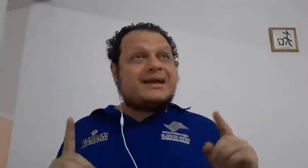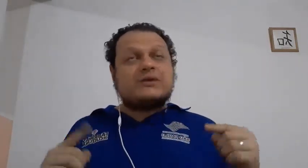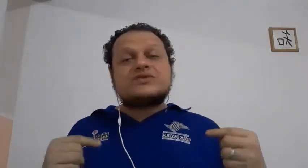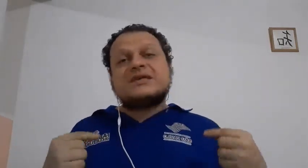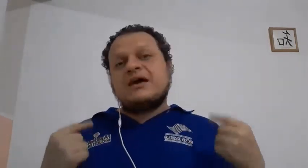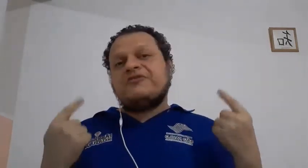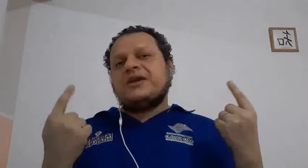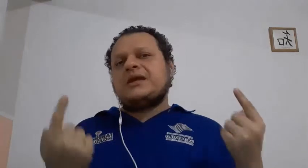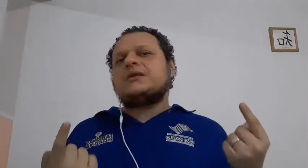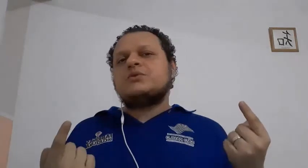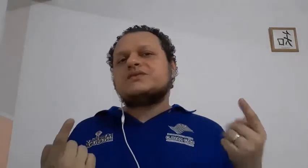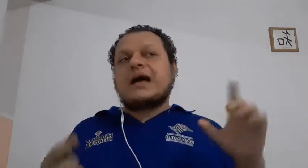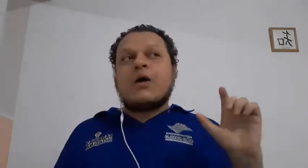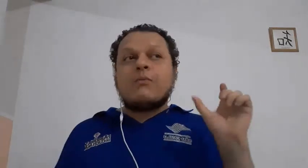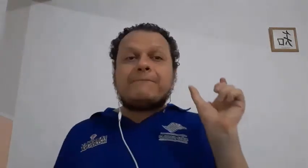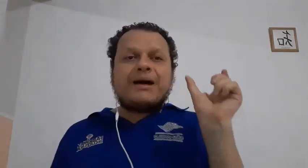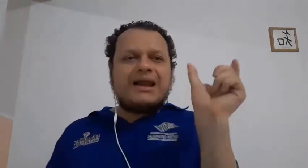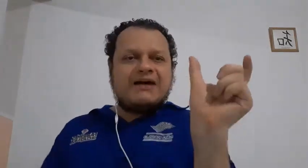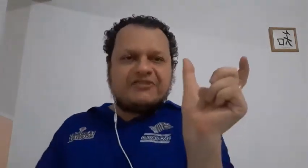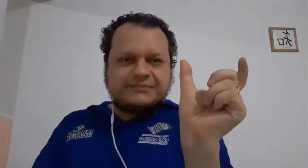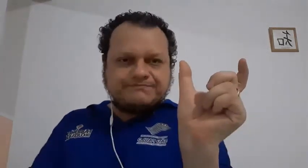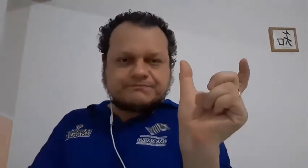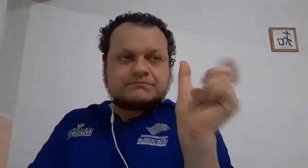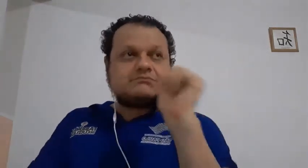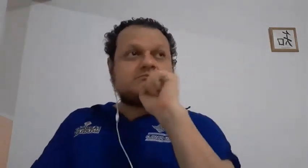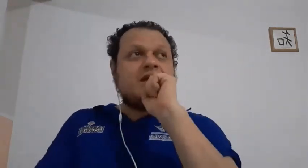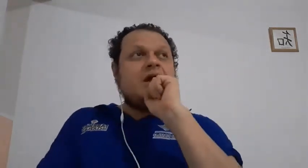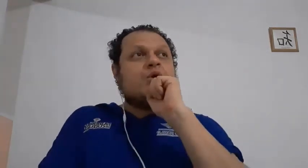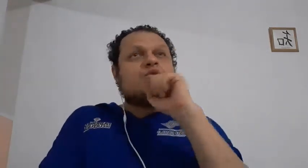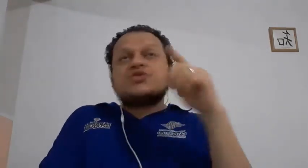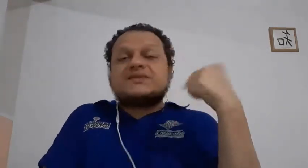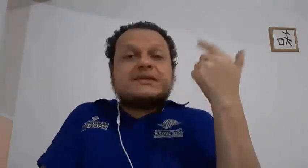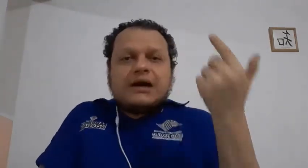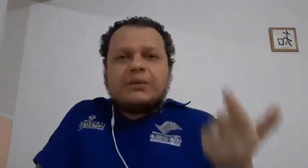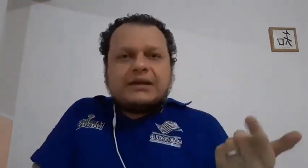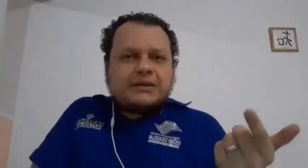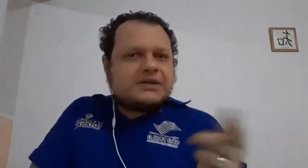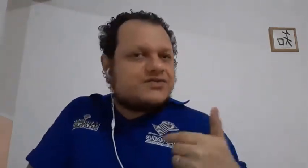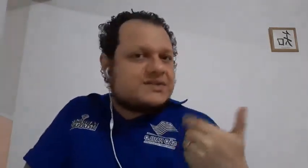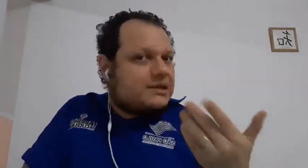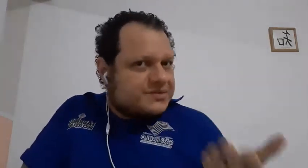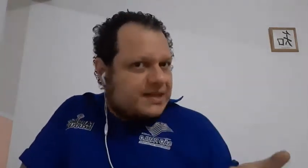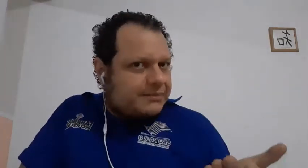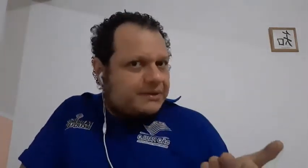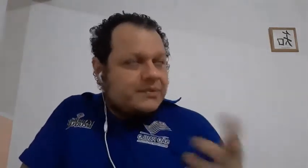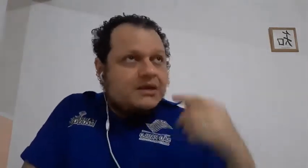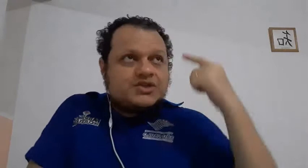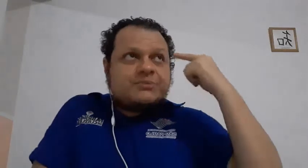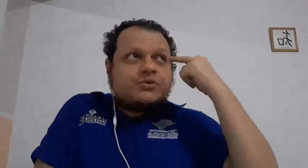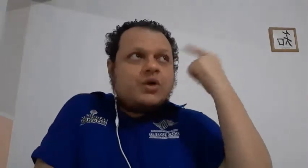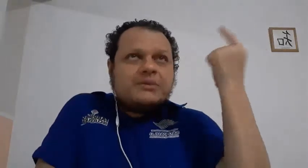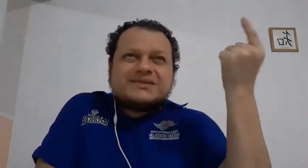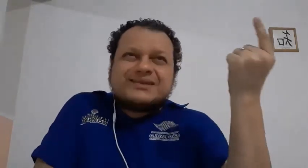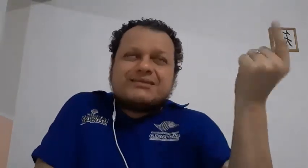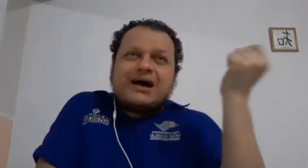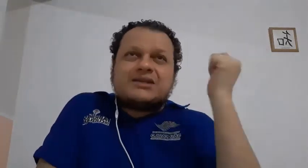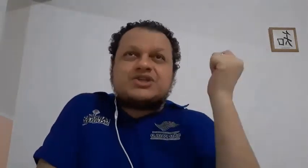nos referirmos a uma palavra cujo sinal em Libras você não sabe. Tipo, nome de cidade,